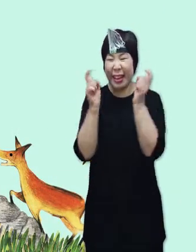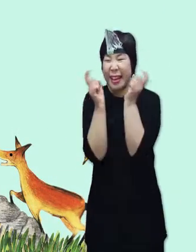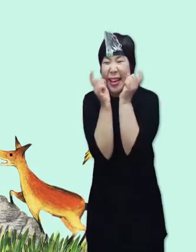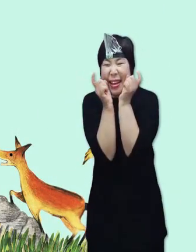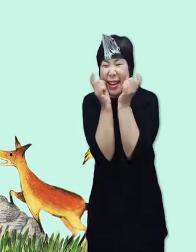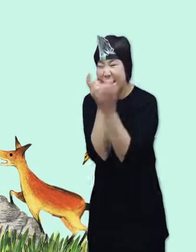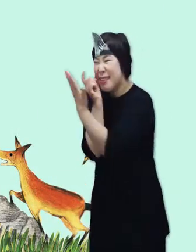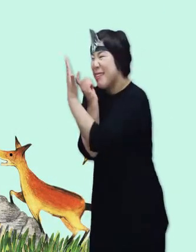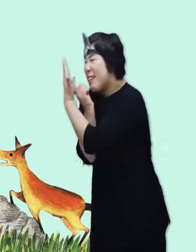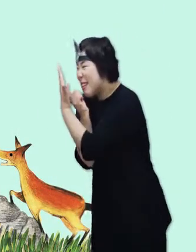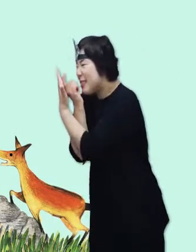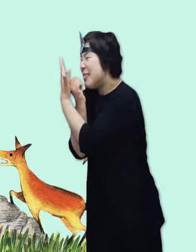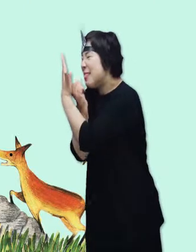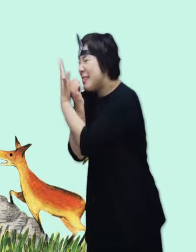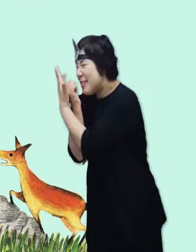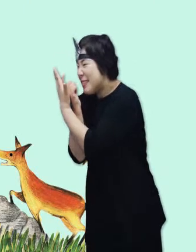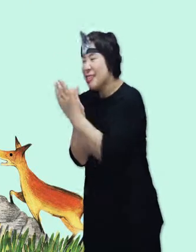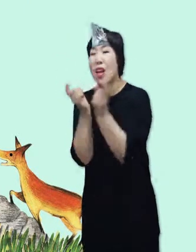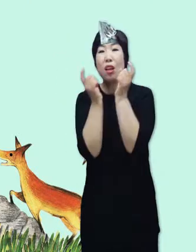엄니를 가는